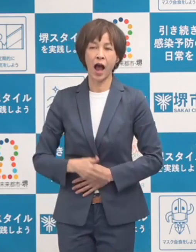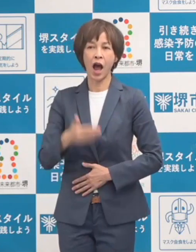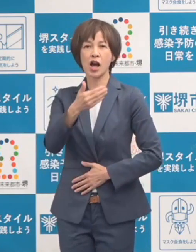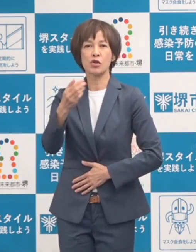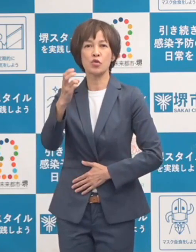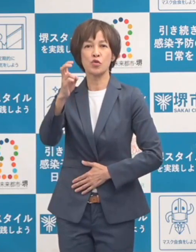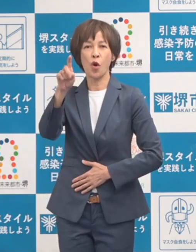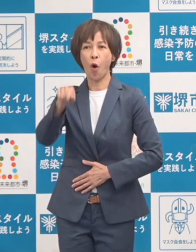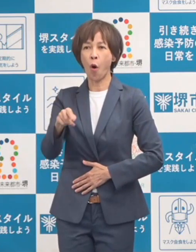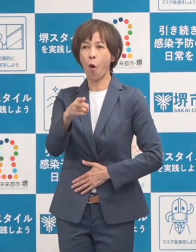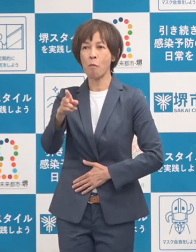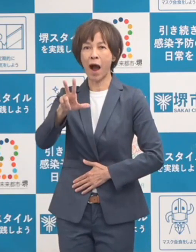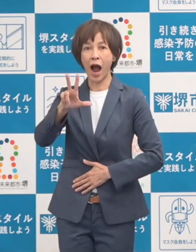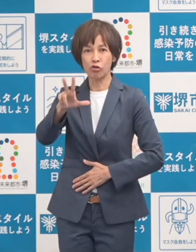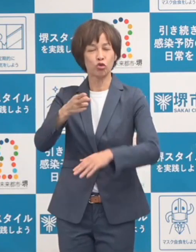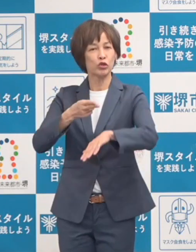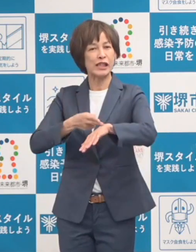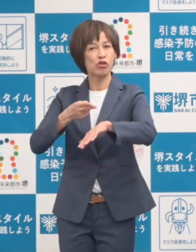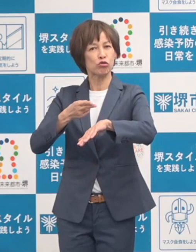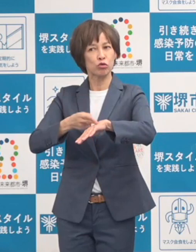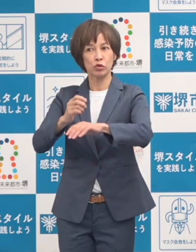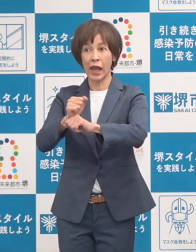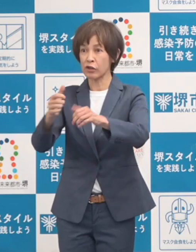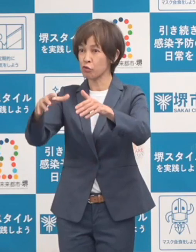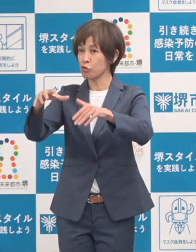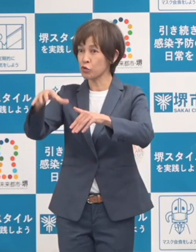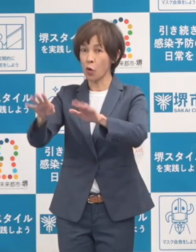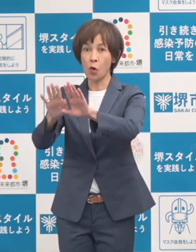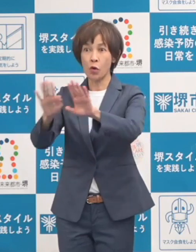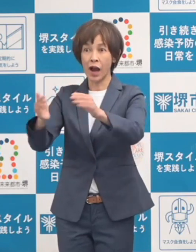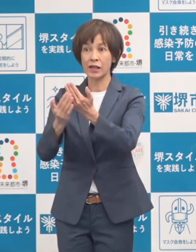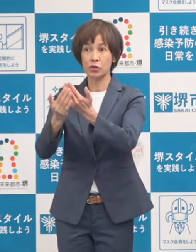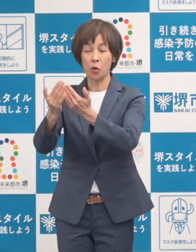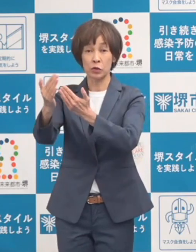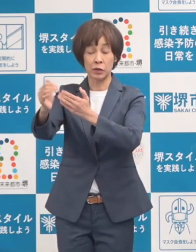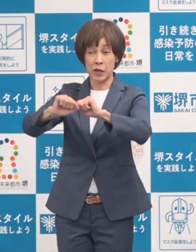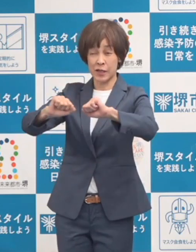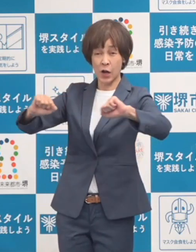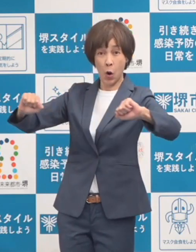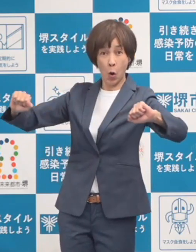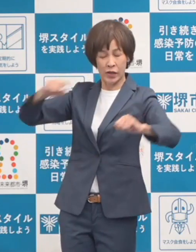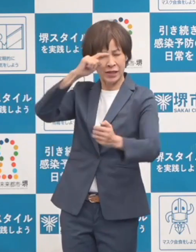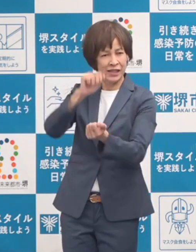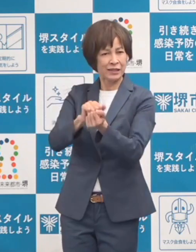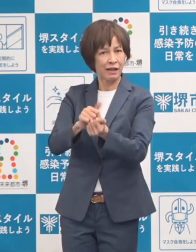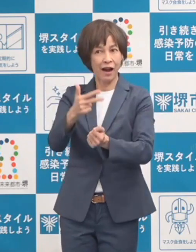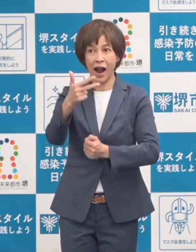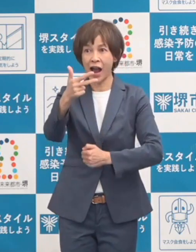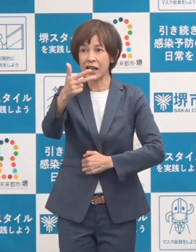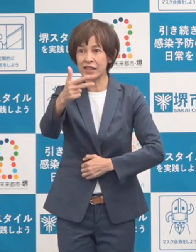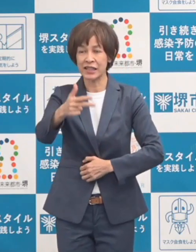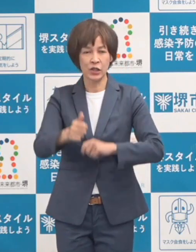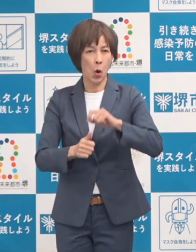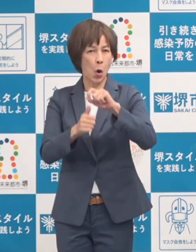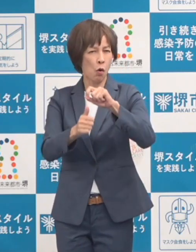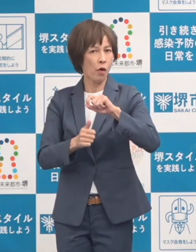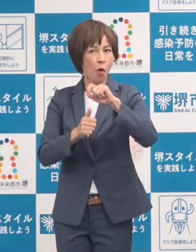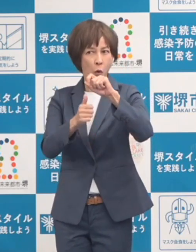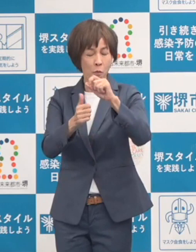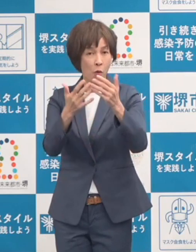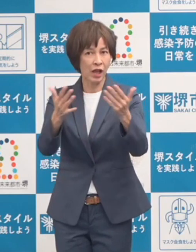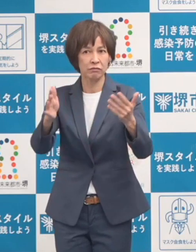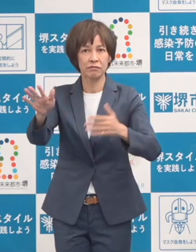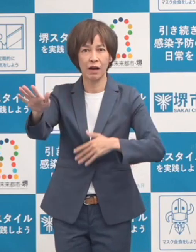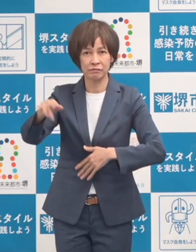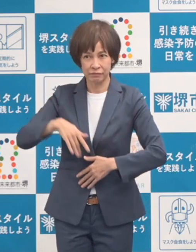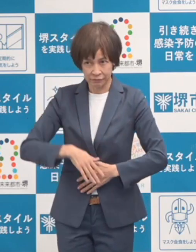究所の開所式を、開きます。巨大な施設でして、堺市の雇用もですね、多数生んで